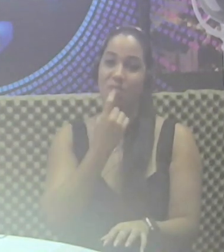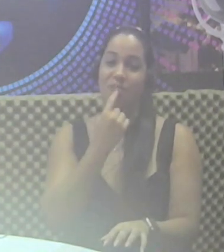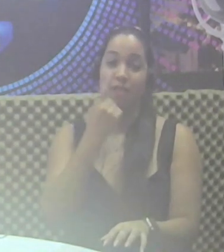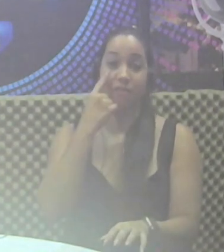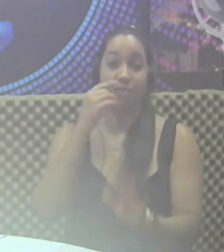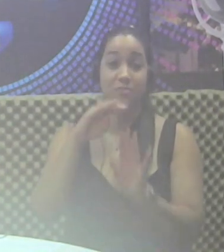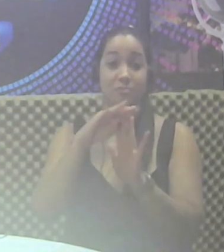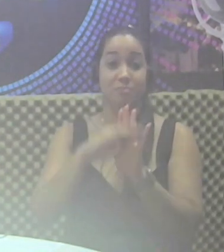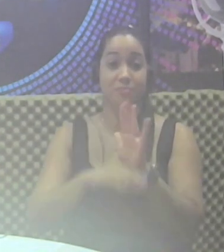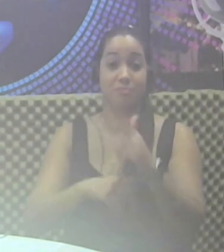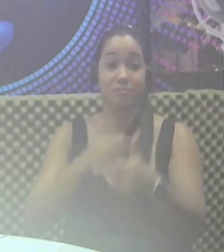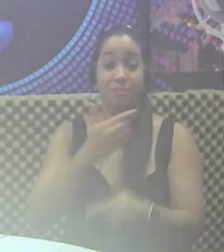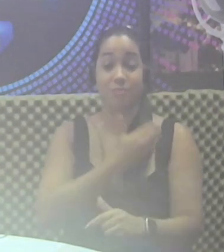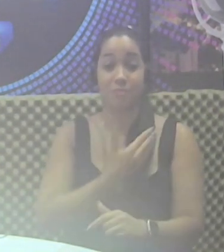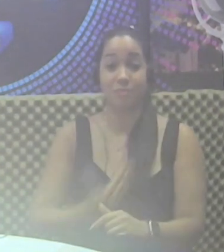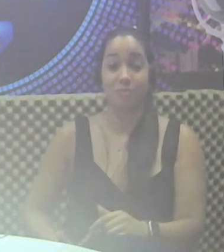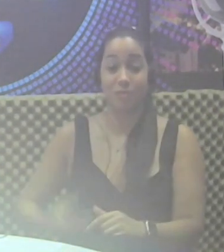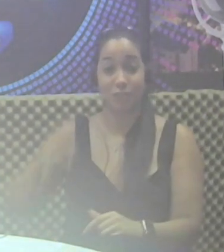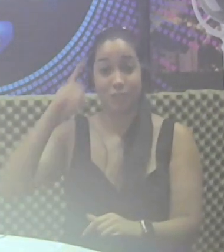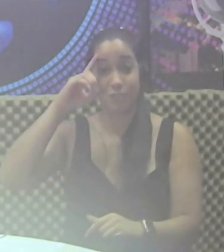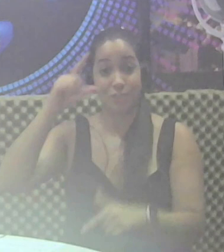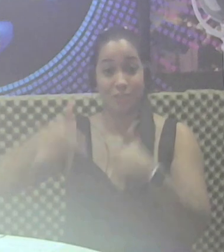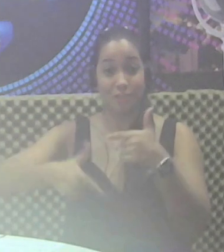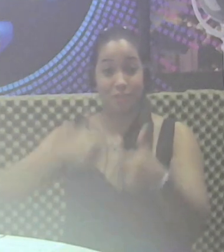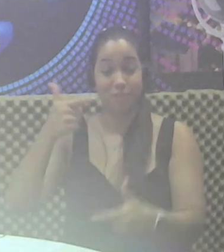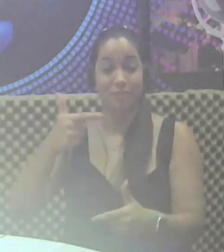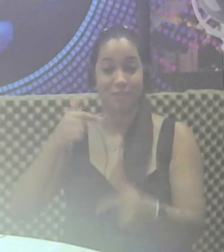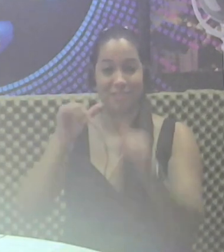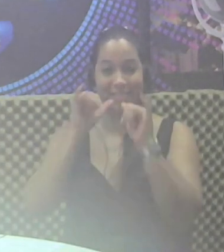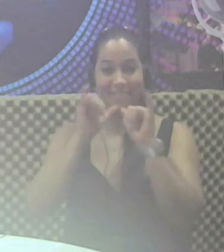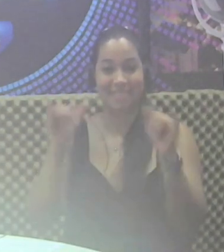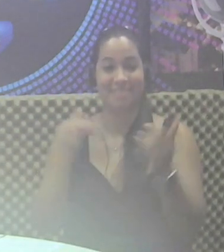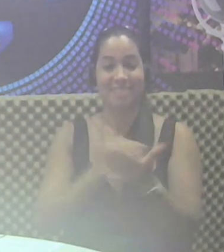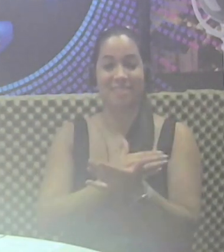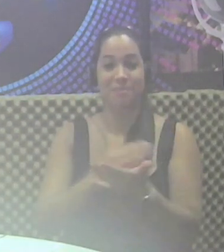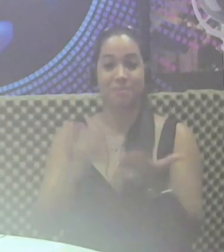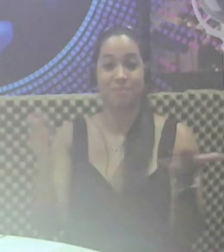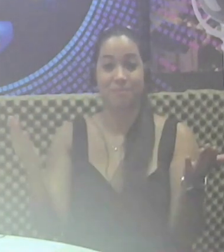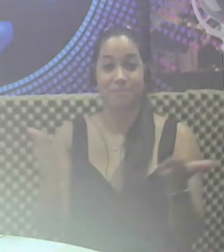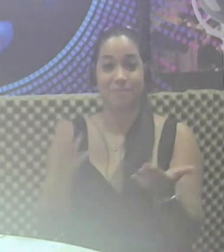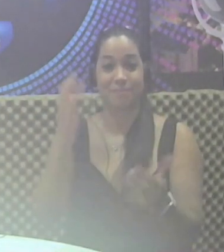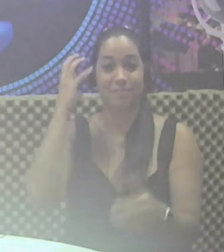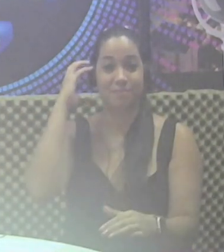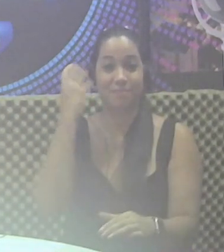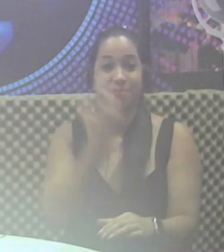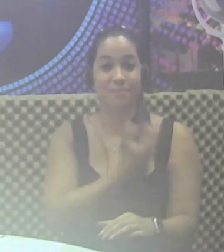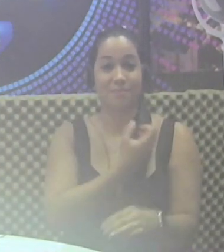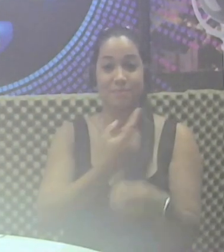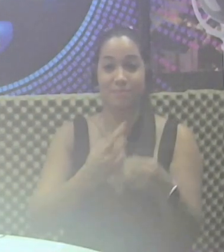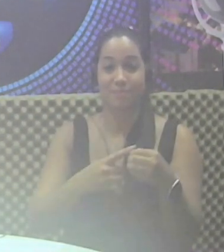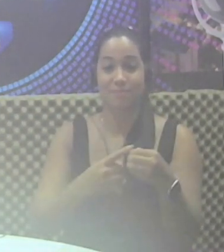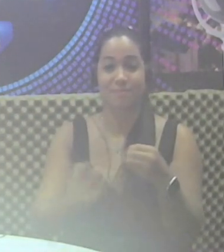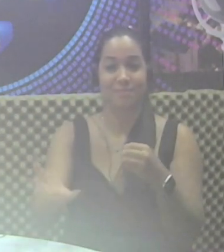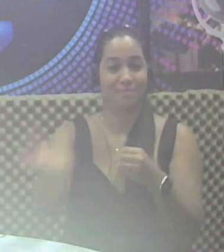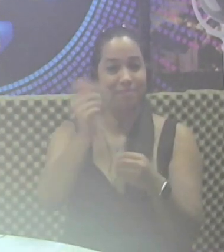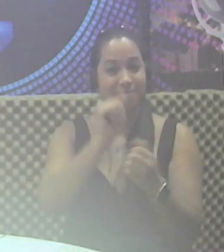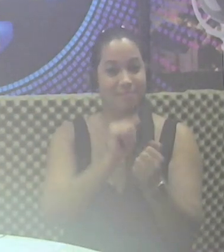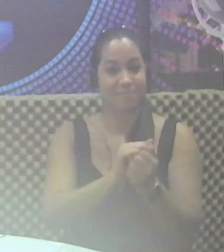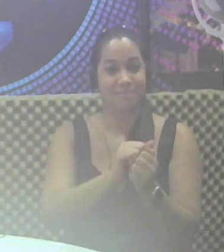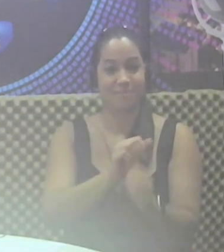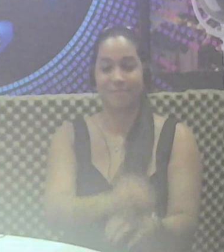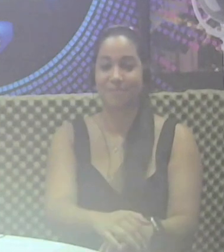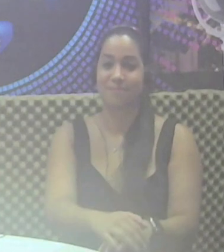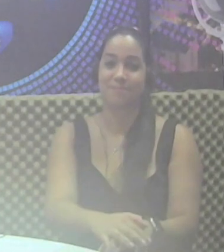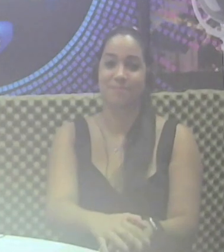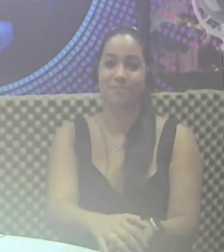ficam os serviços públicos no Dia do Trabalhador. Essas e outras notícias a partir de agora na Rádio Nossa Cidade. Vem com a